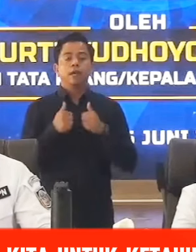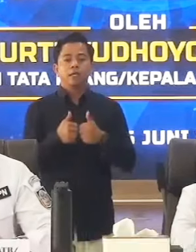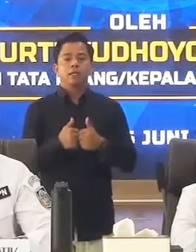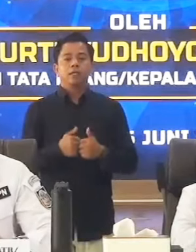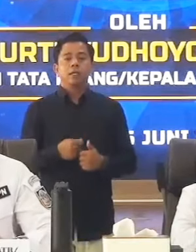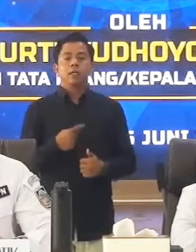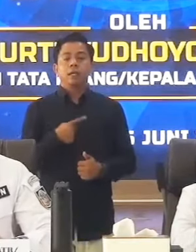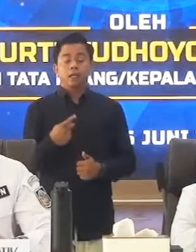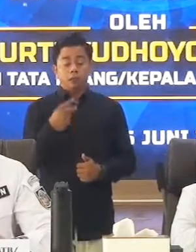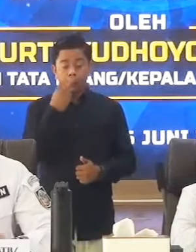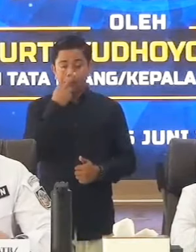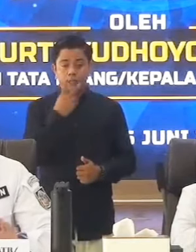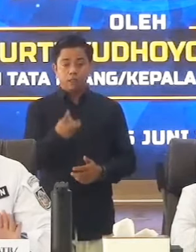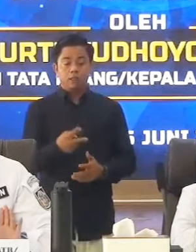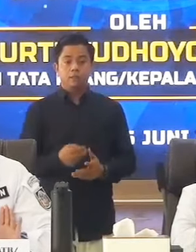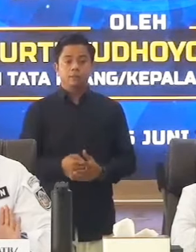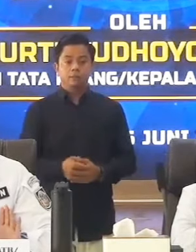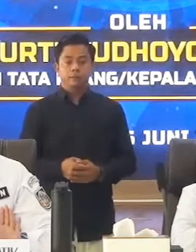mengetahui